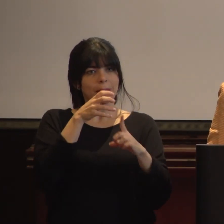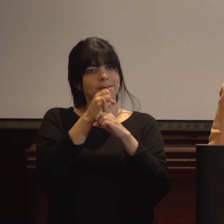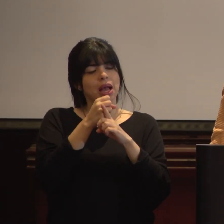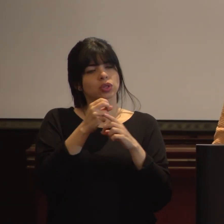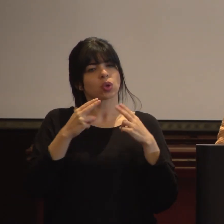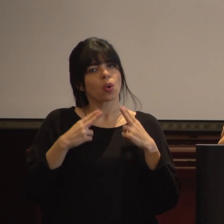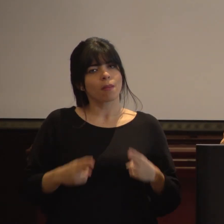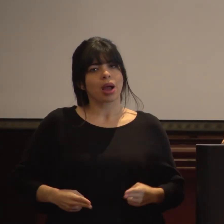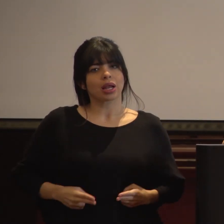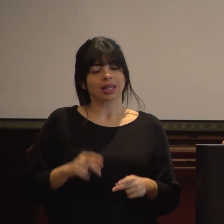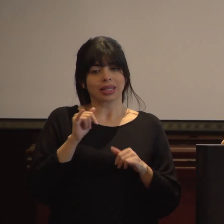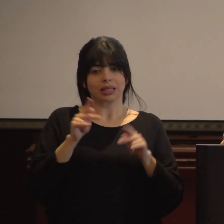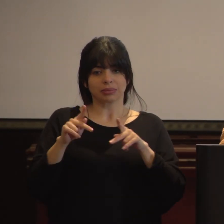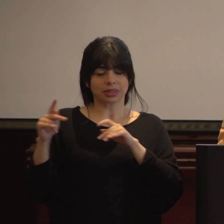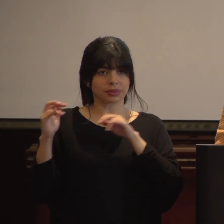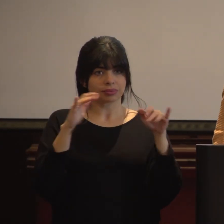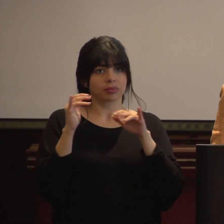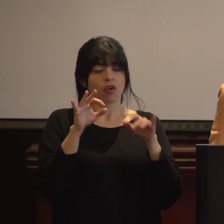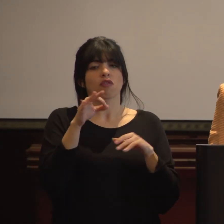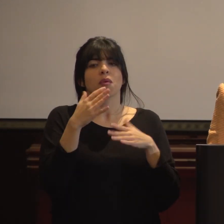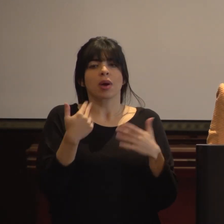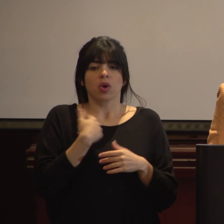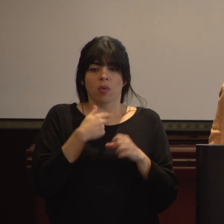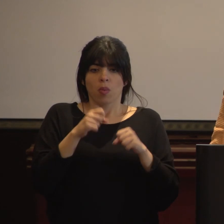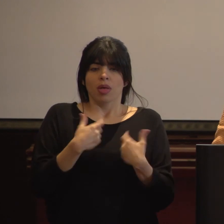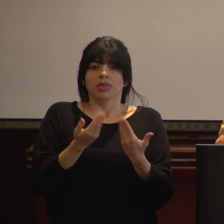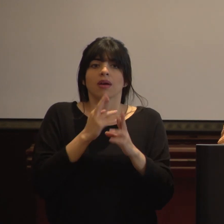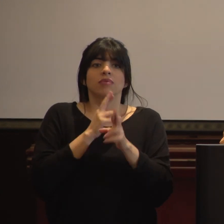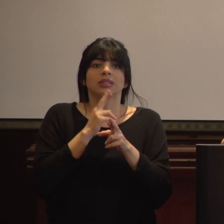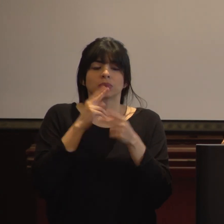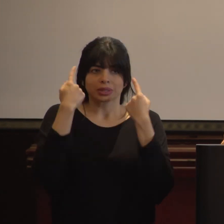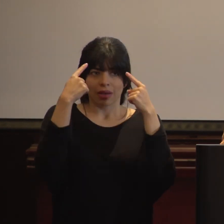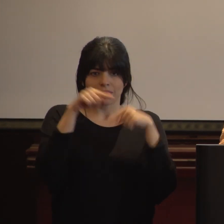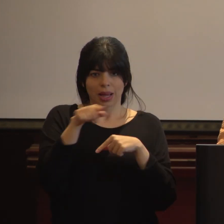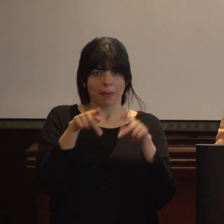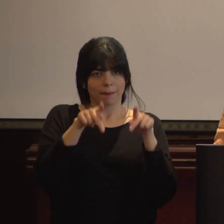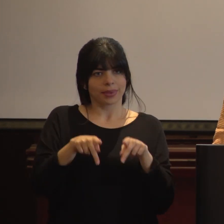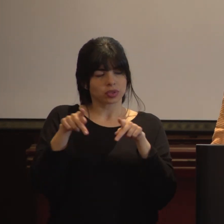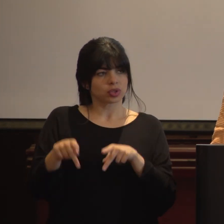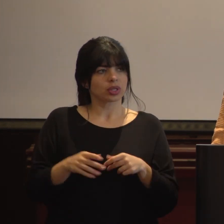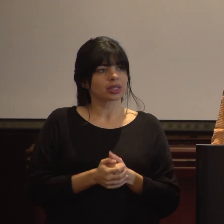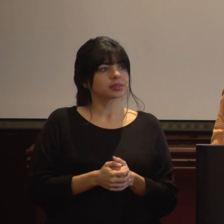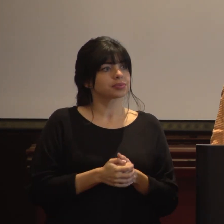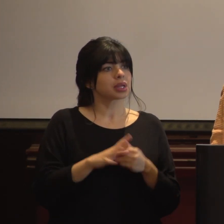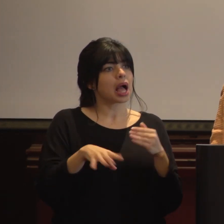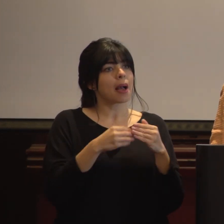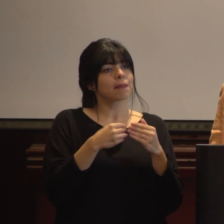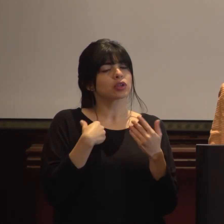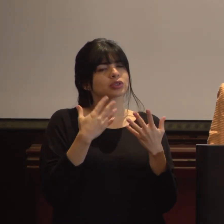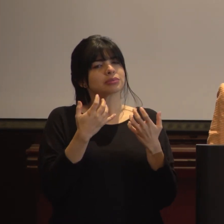humanitario de estos desplazamientos de manera que podamos dar respuestas eficaces a estas personas además